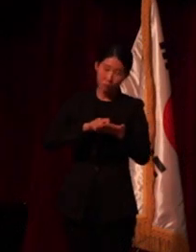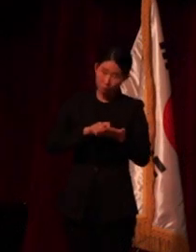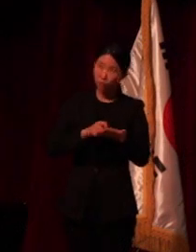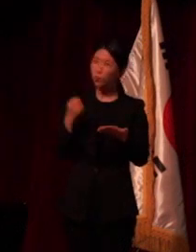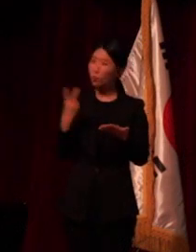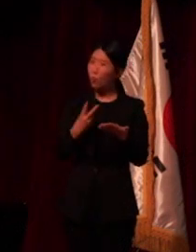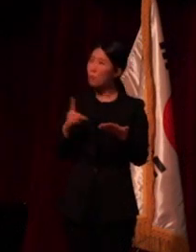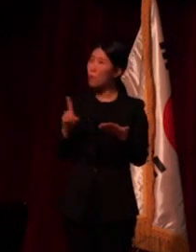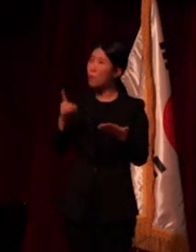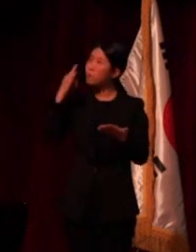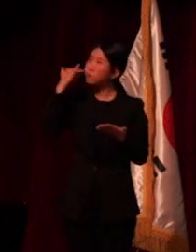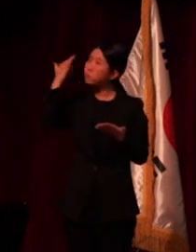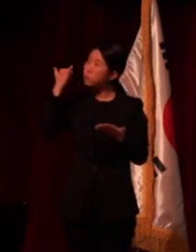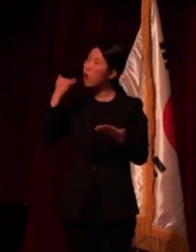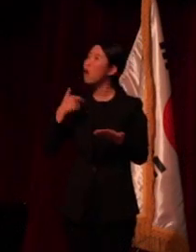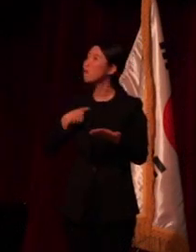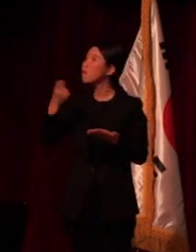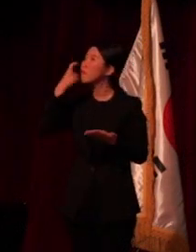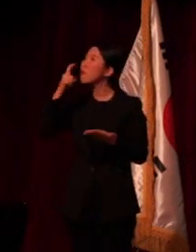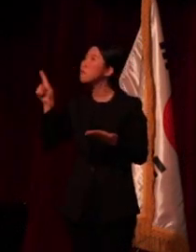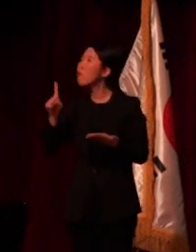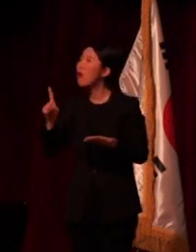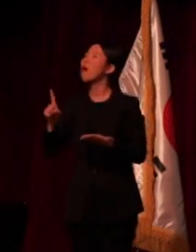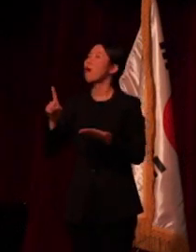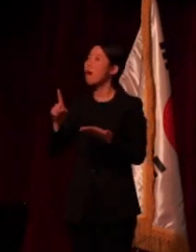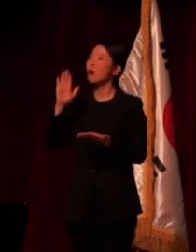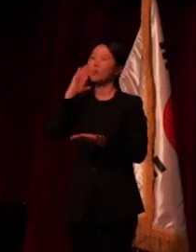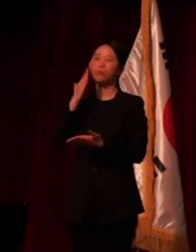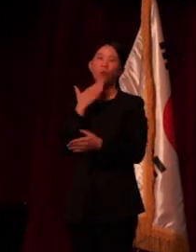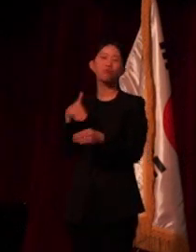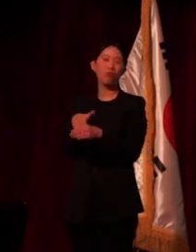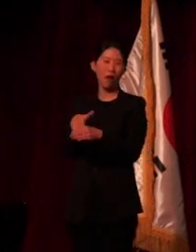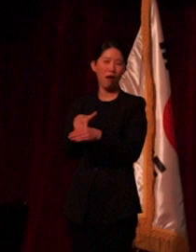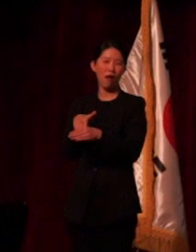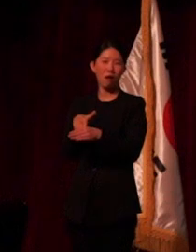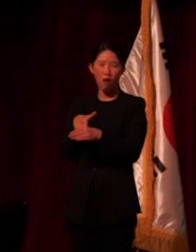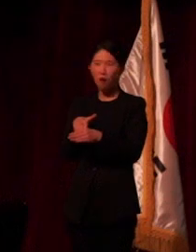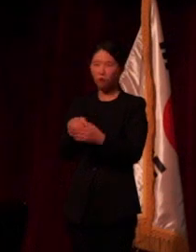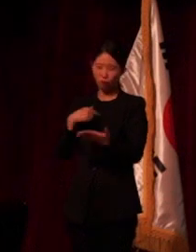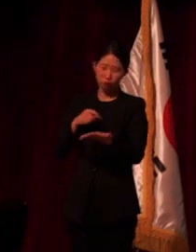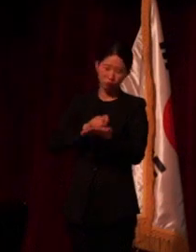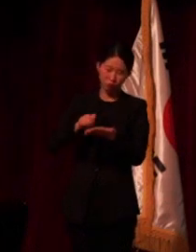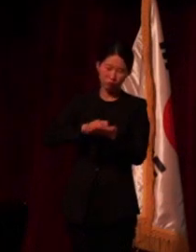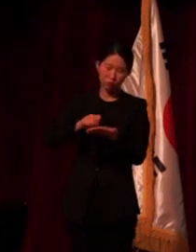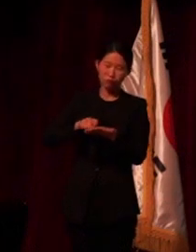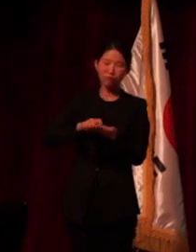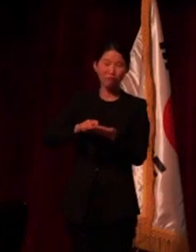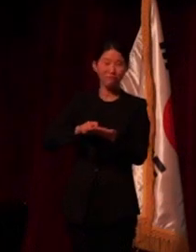또 엄마 아빠로부터 배운 농문화에 대한 이야기를 하기도 합니다.